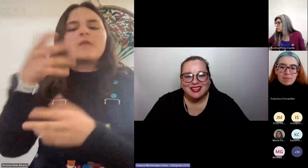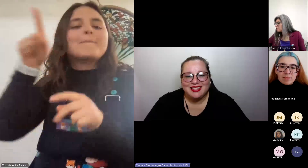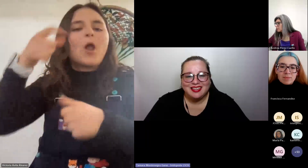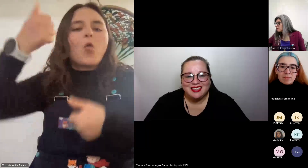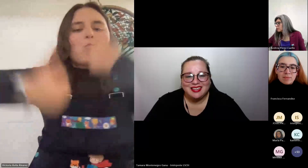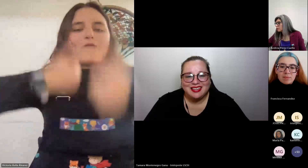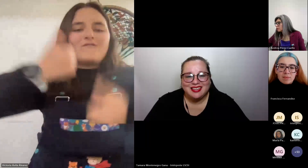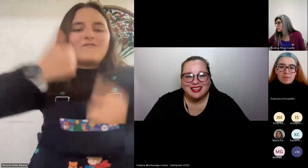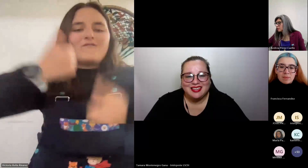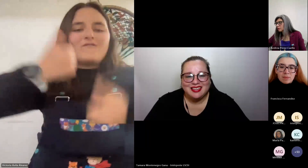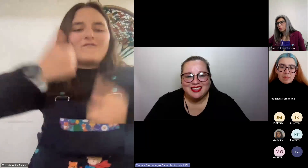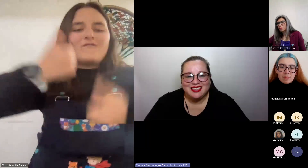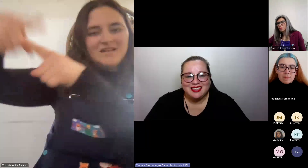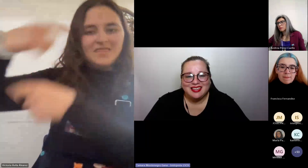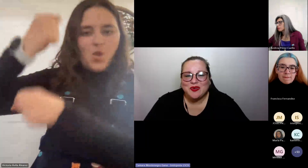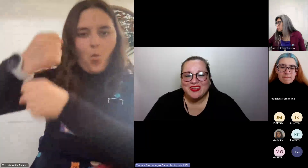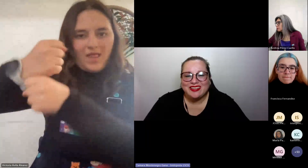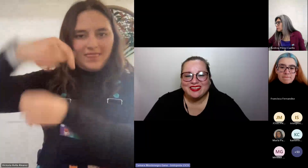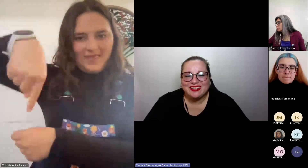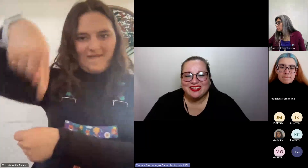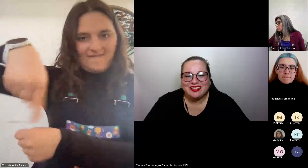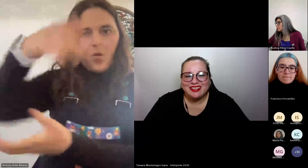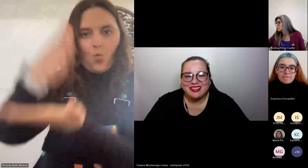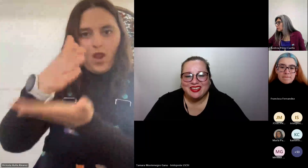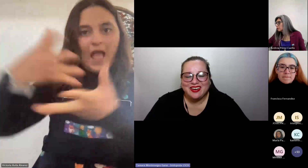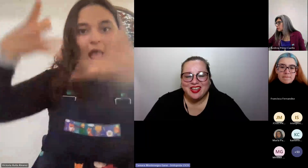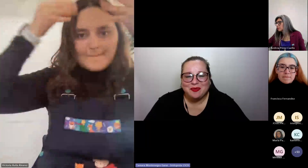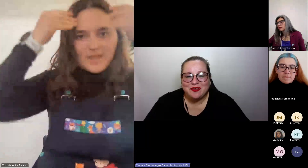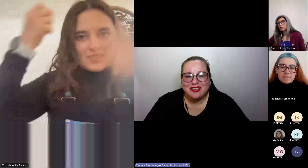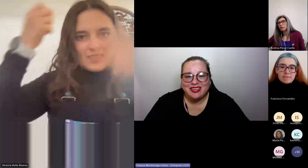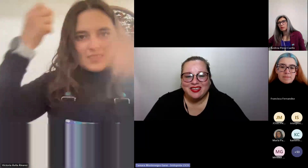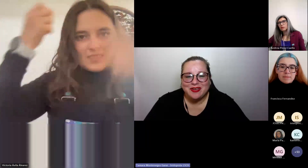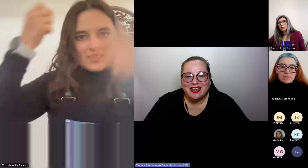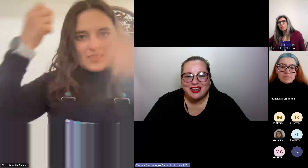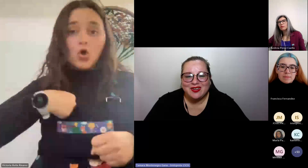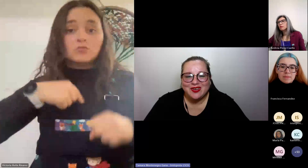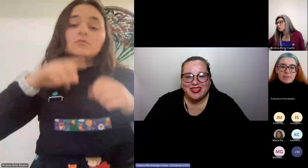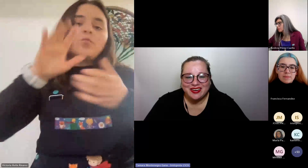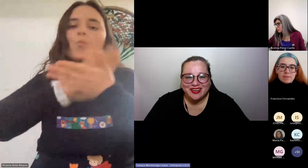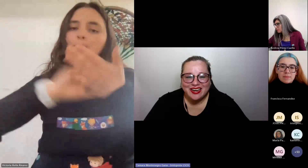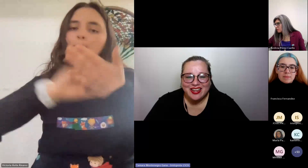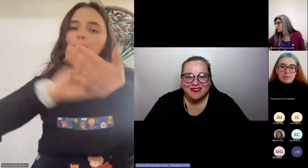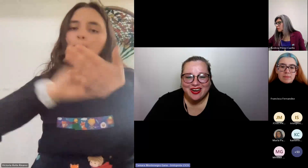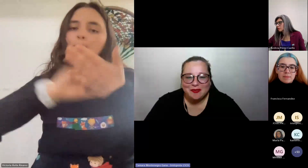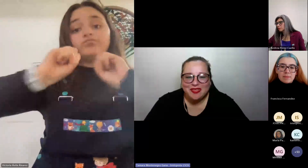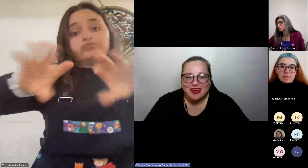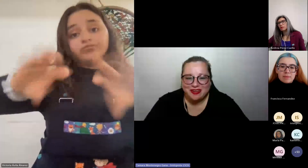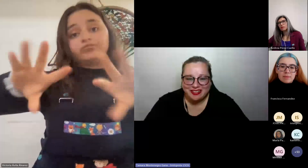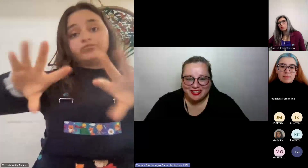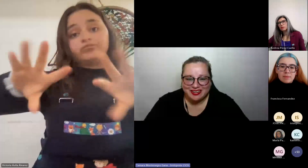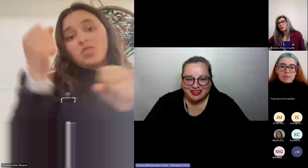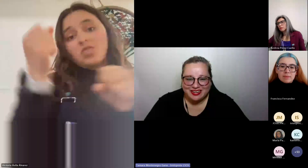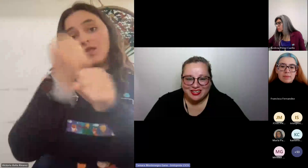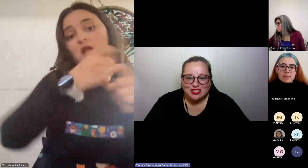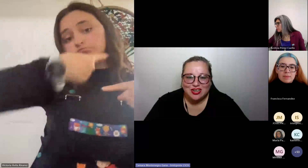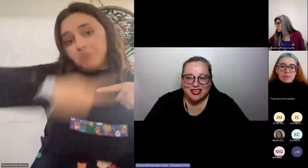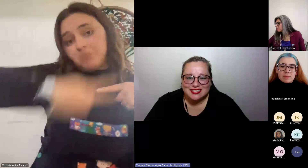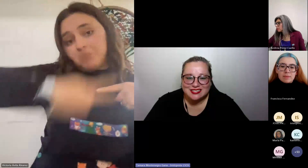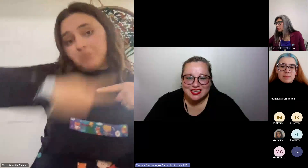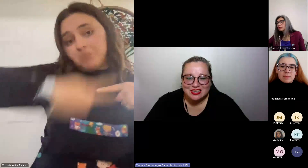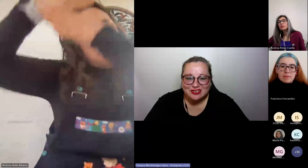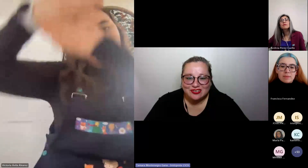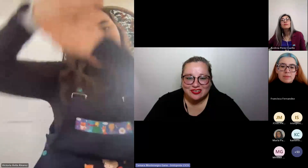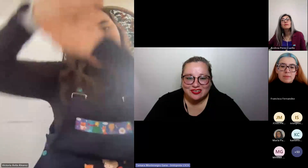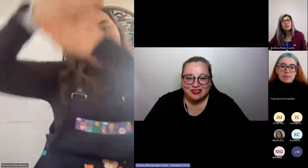Este es como una prueba. Es una prueba aquí para que los que trabajan en la escuela puedan aprender. Yo